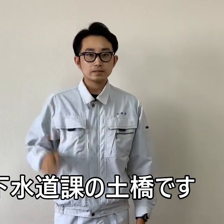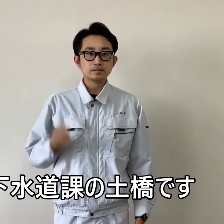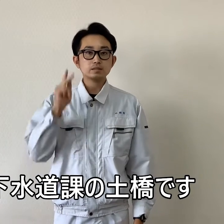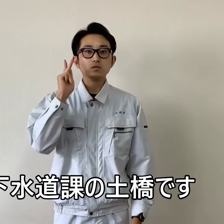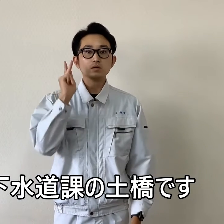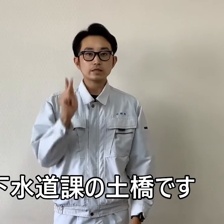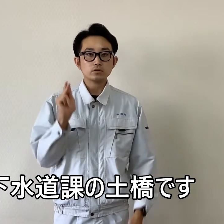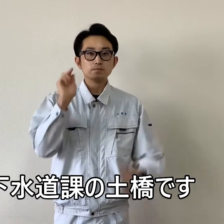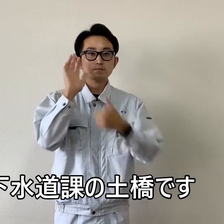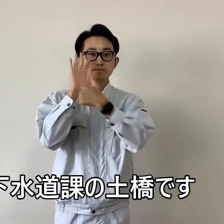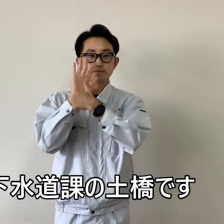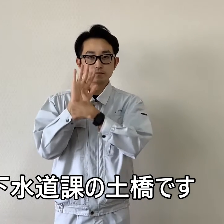下水道課の